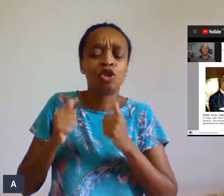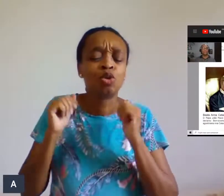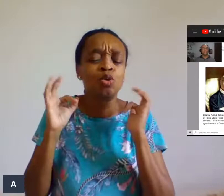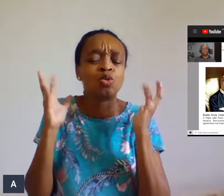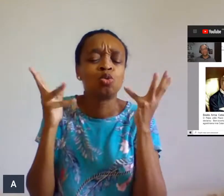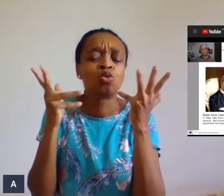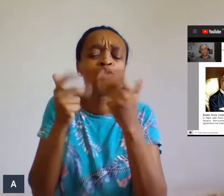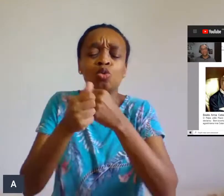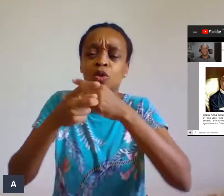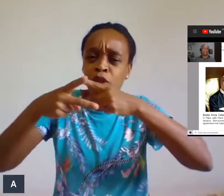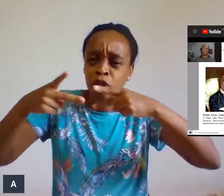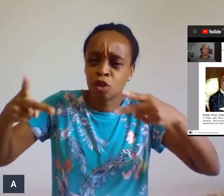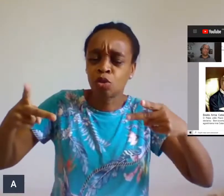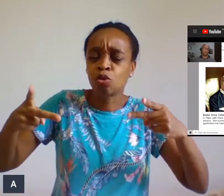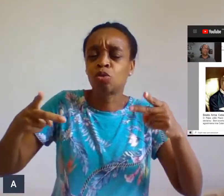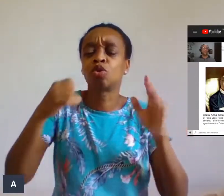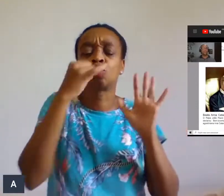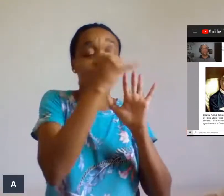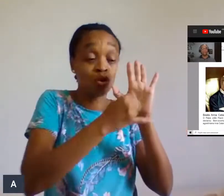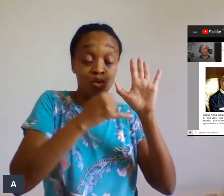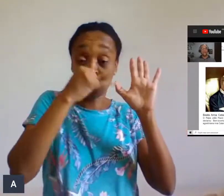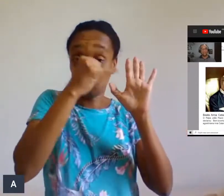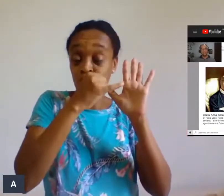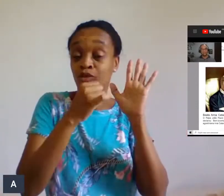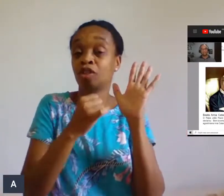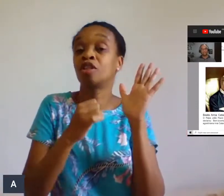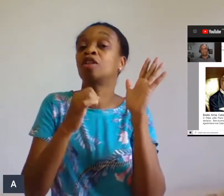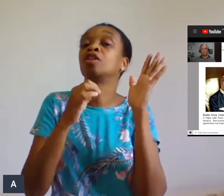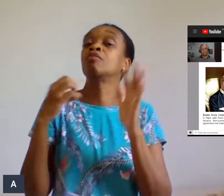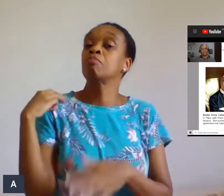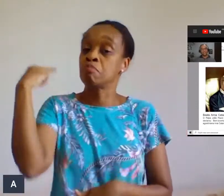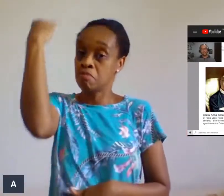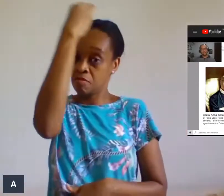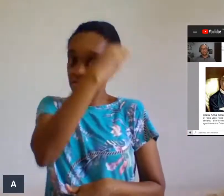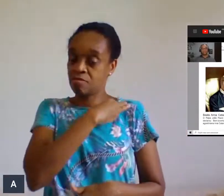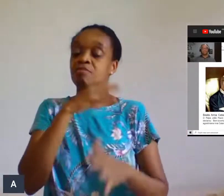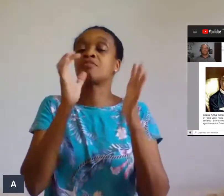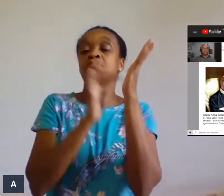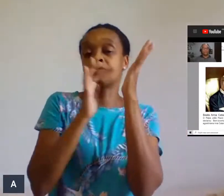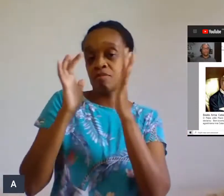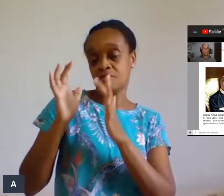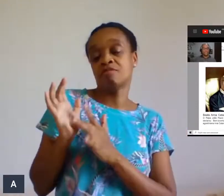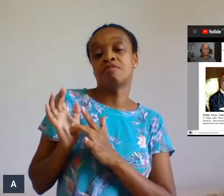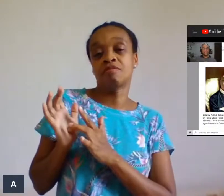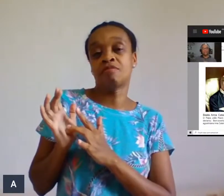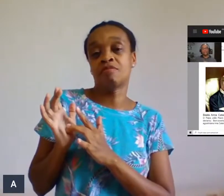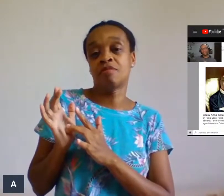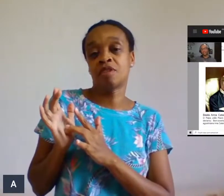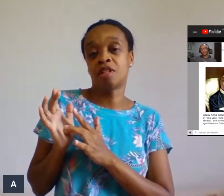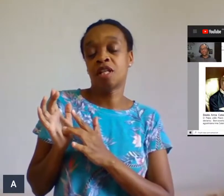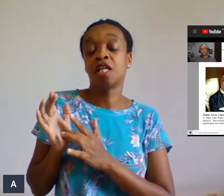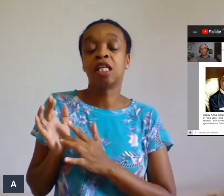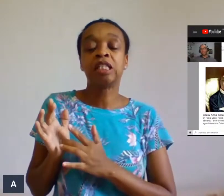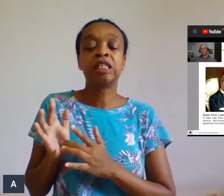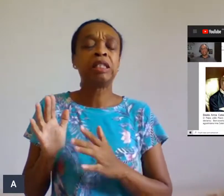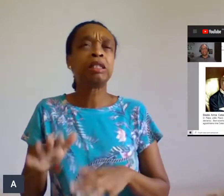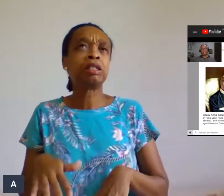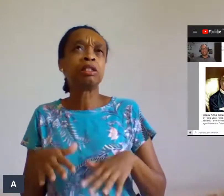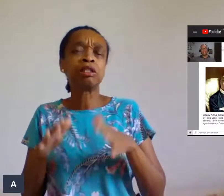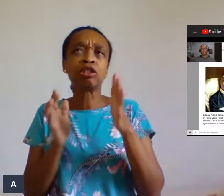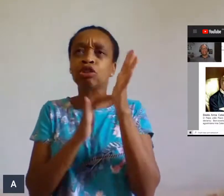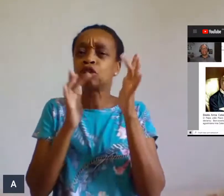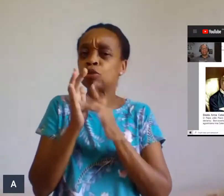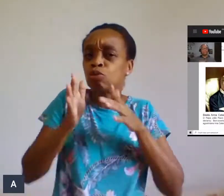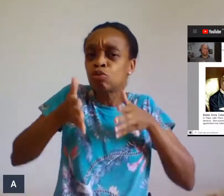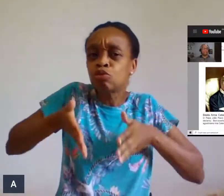acontecimentos da vida de José, Jesus e Maria. E sobre o nascimento de Jesus, ela tem uma